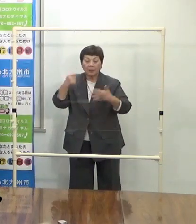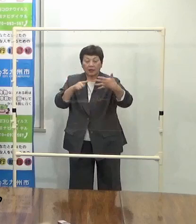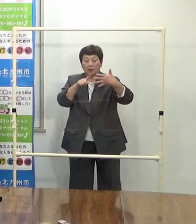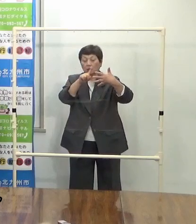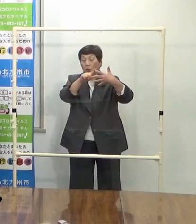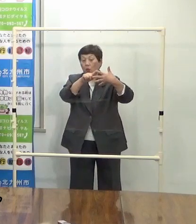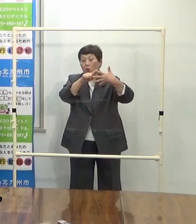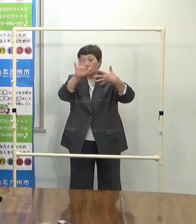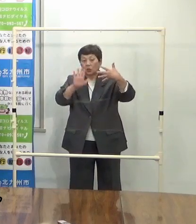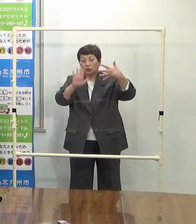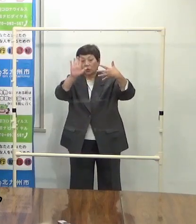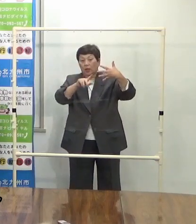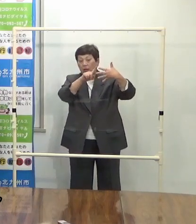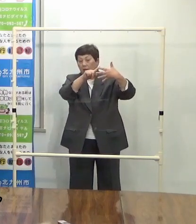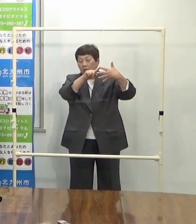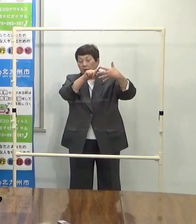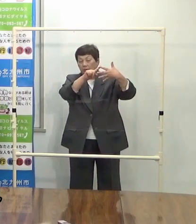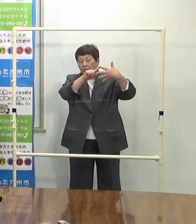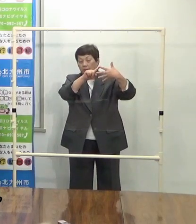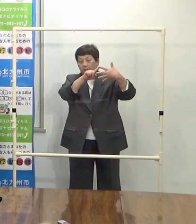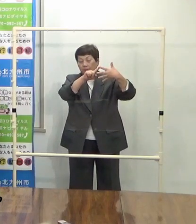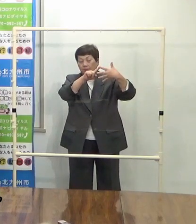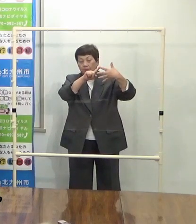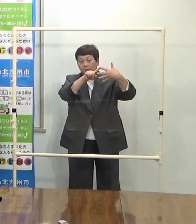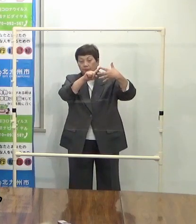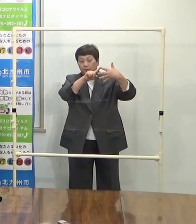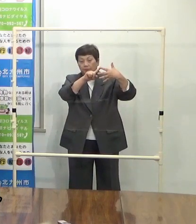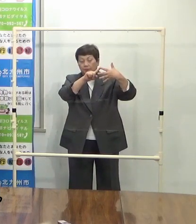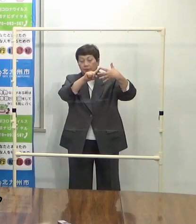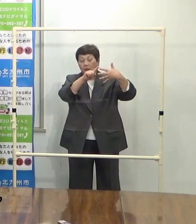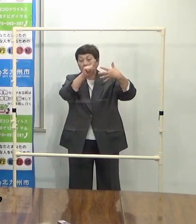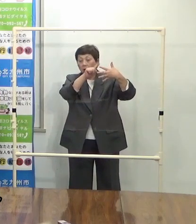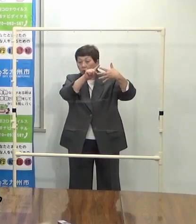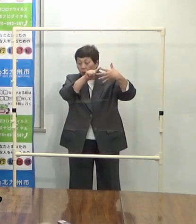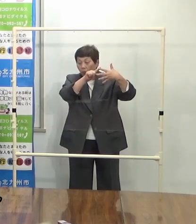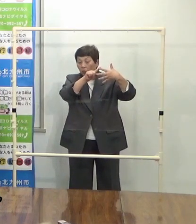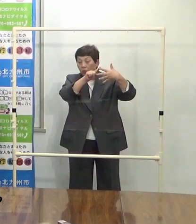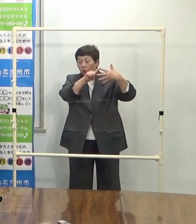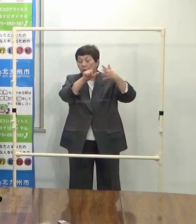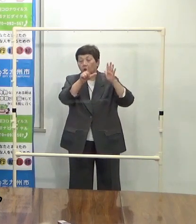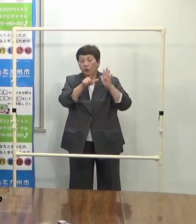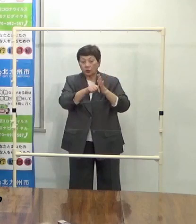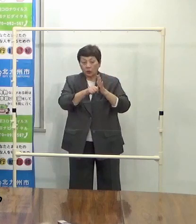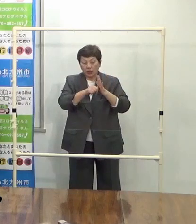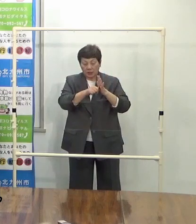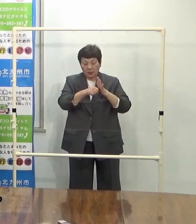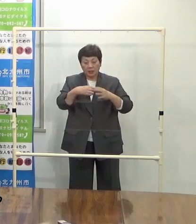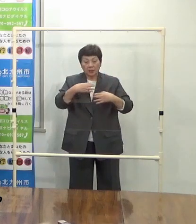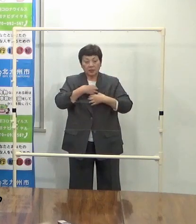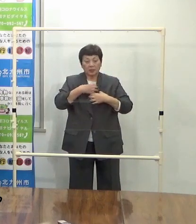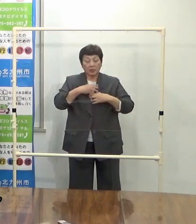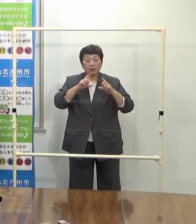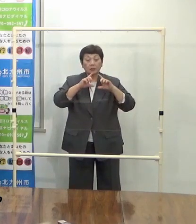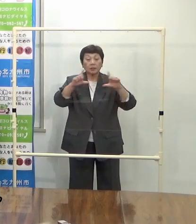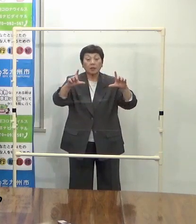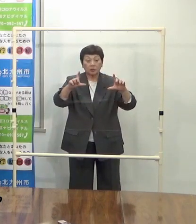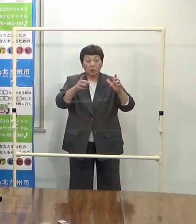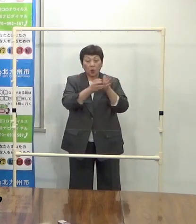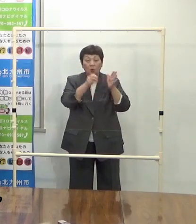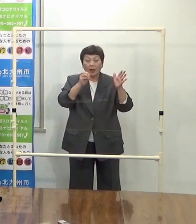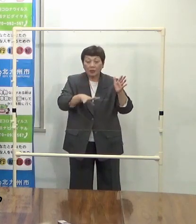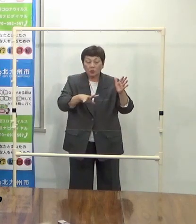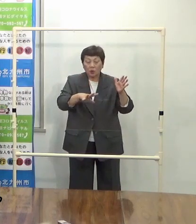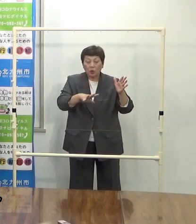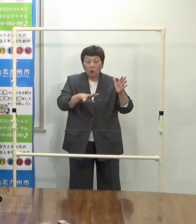ド4ステージ4の段階がありますので、この段階で、この宣言の解除というのは、や